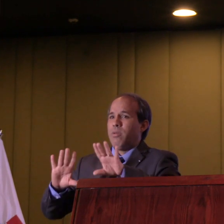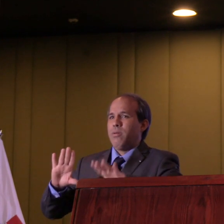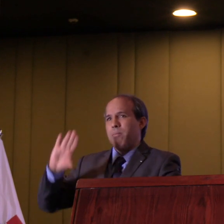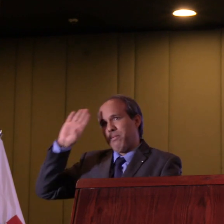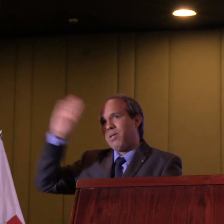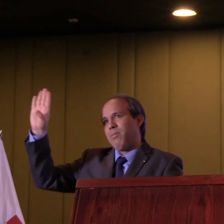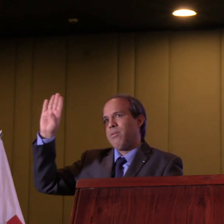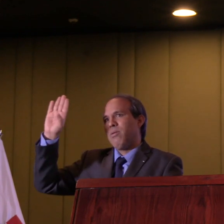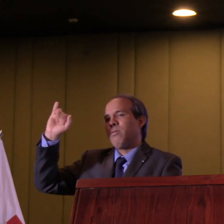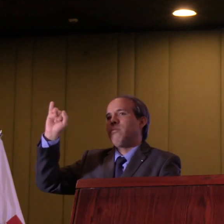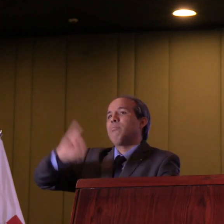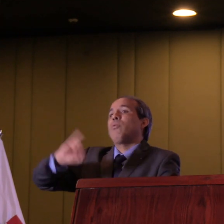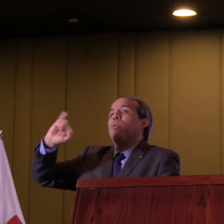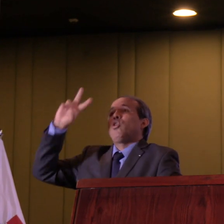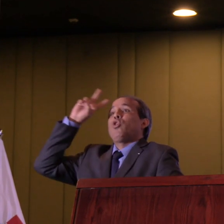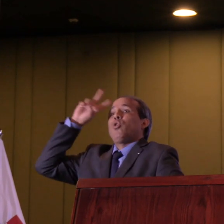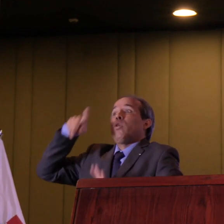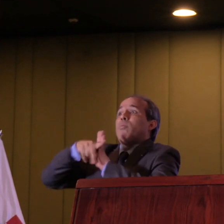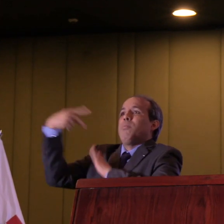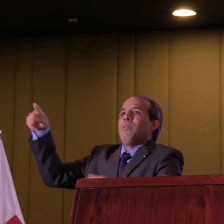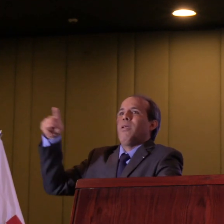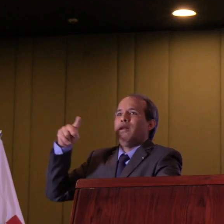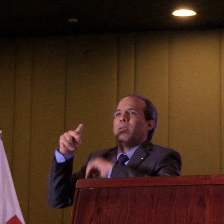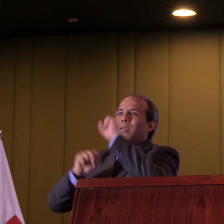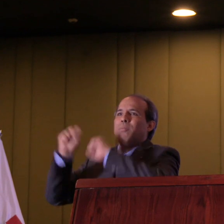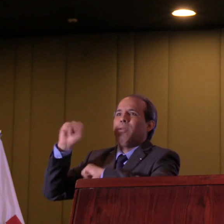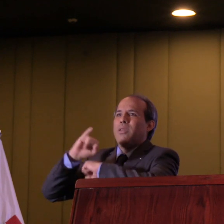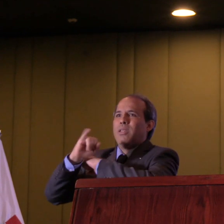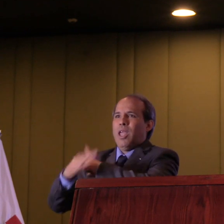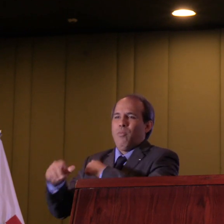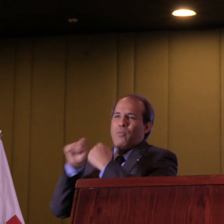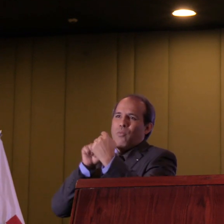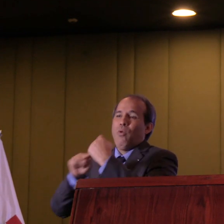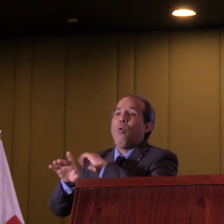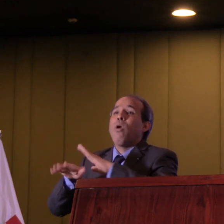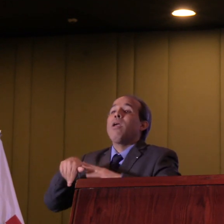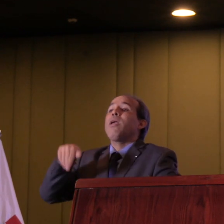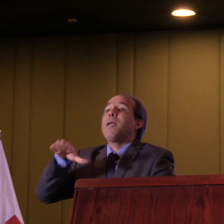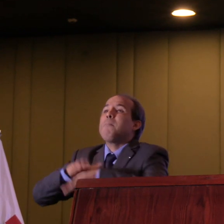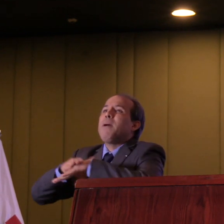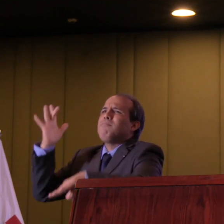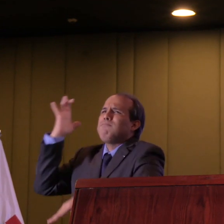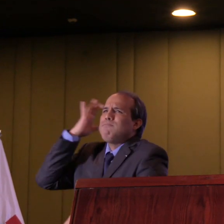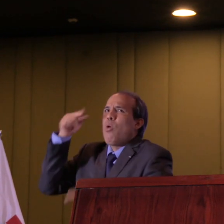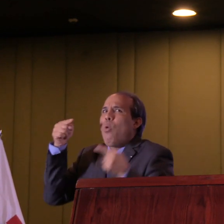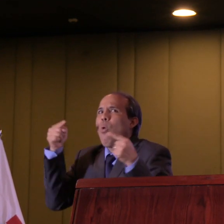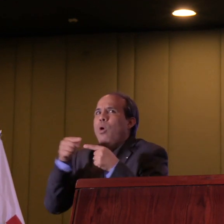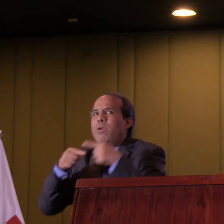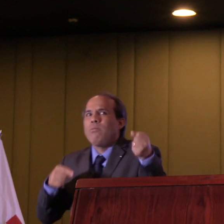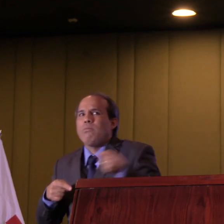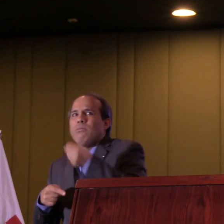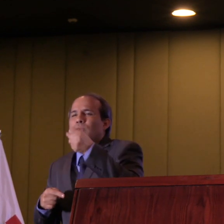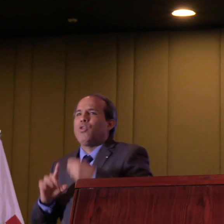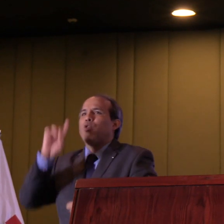Em um momento especialmente importante na história da empresa, não poderia haver alguém mais talhado para estar à frente